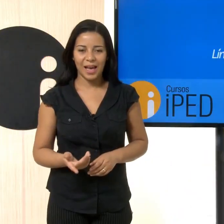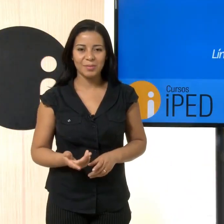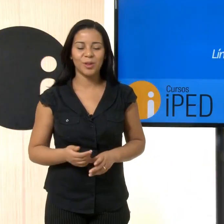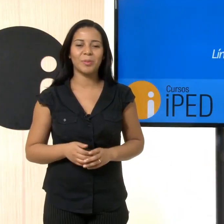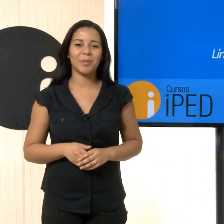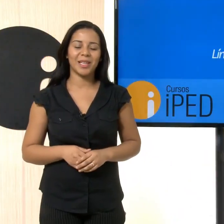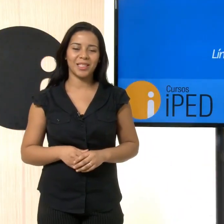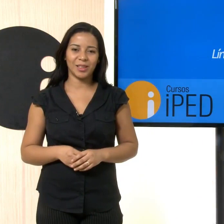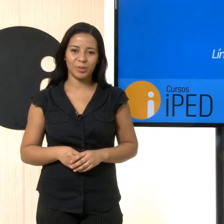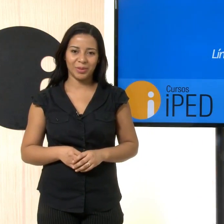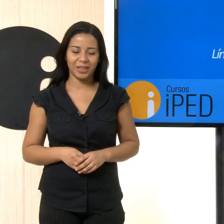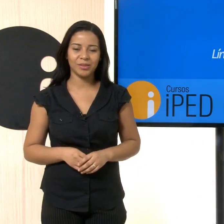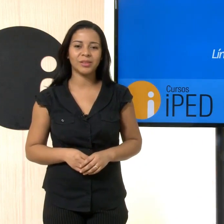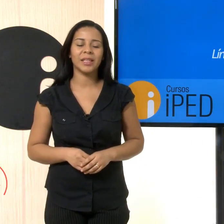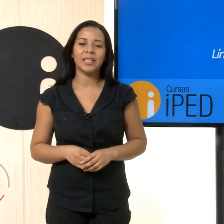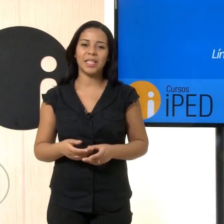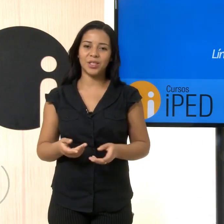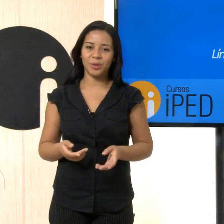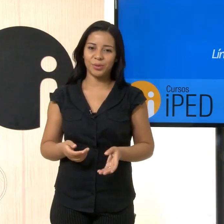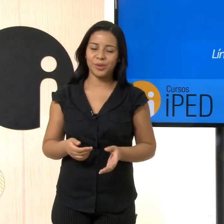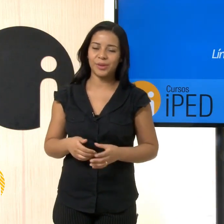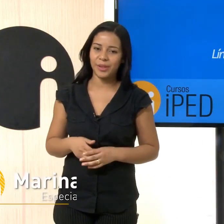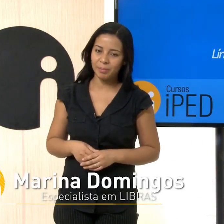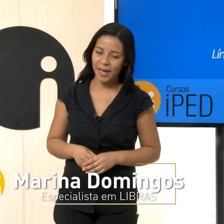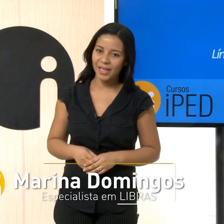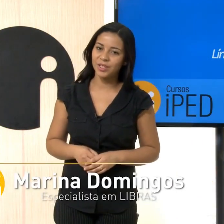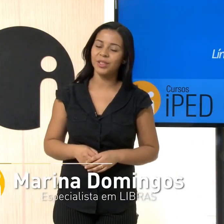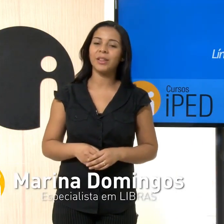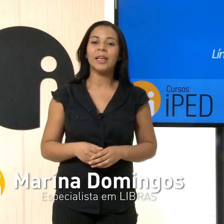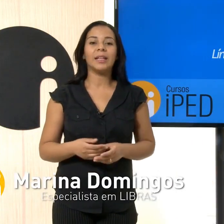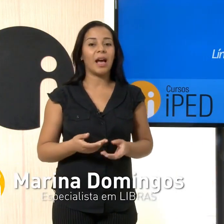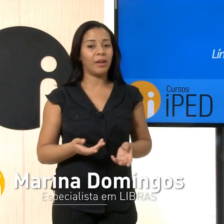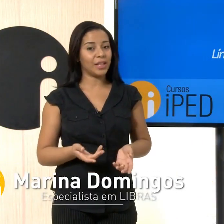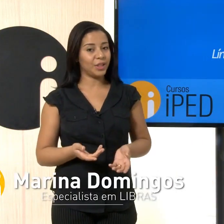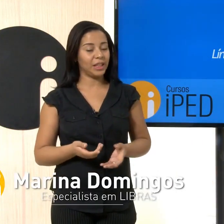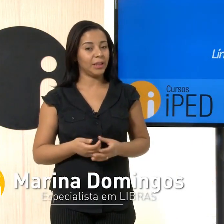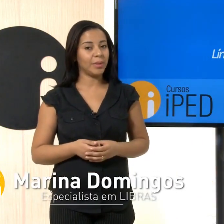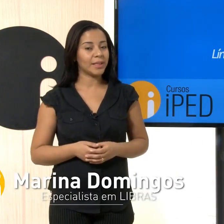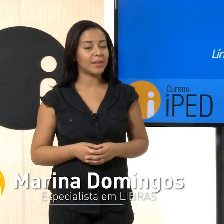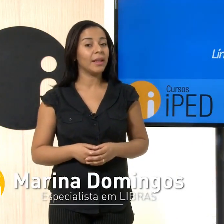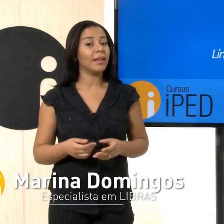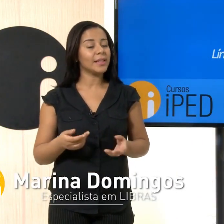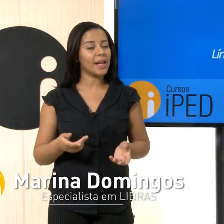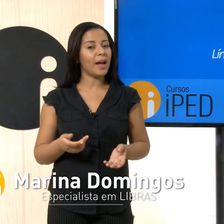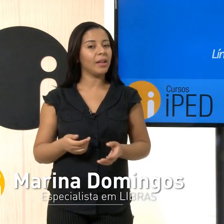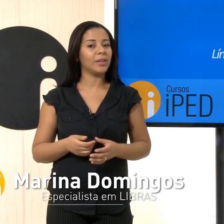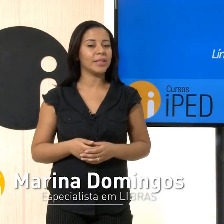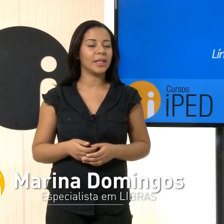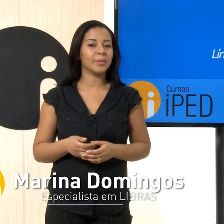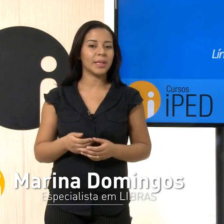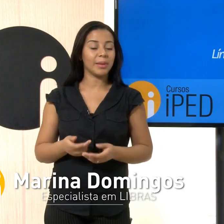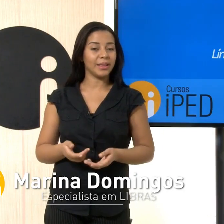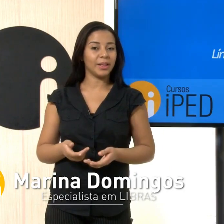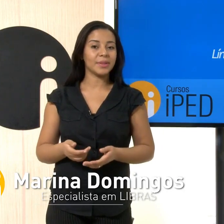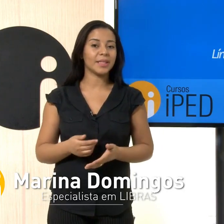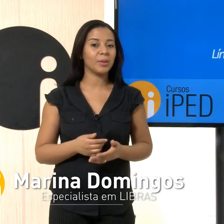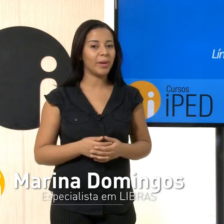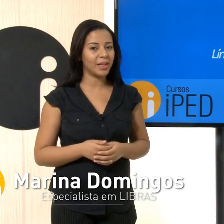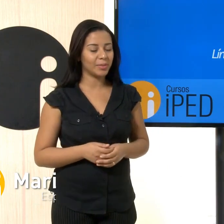Olá, meu nome é Marina Domingos e este é o curso do IPED, aula de Libras. Nesta aula nós iremos aprender 5 parâmetros